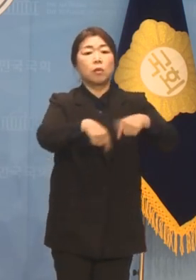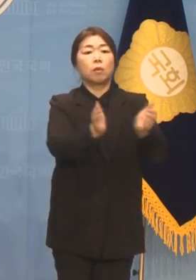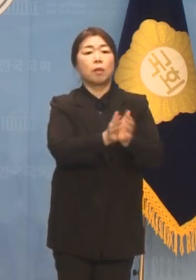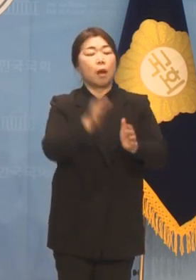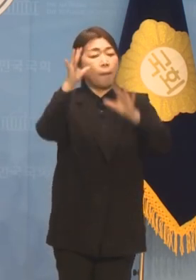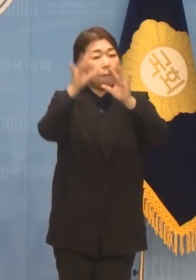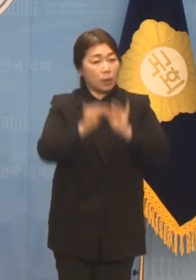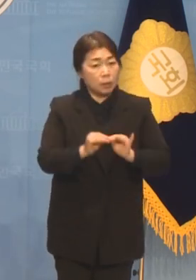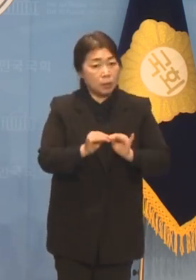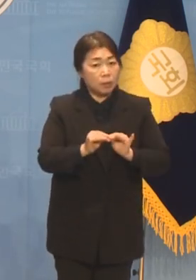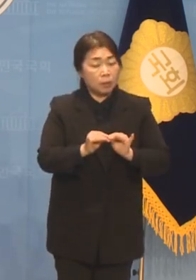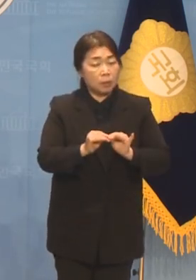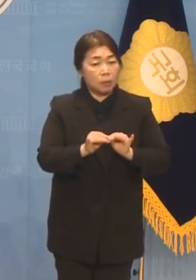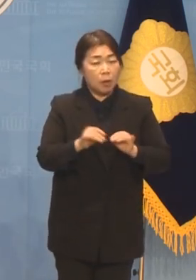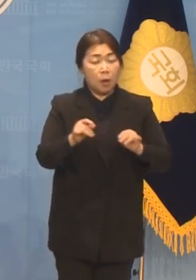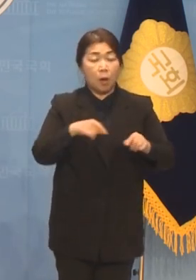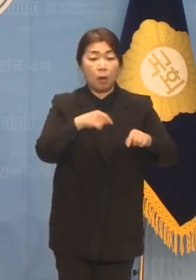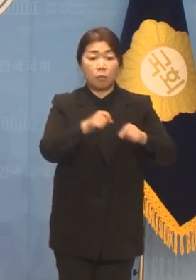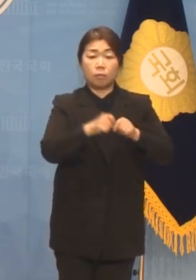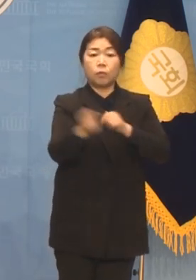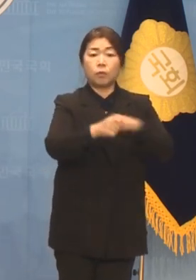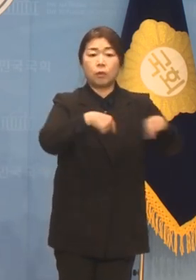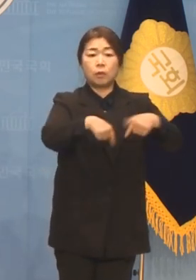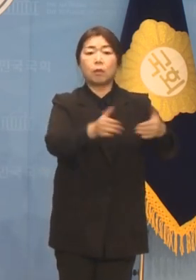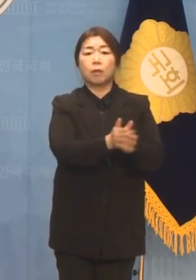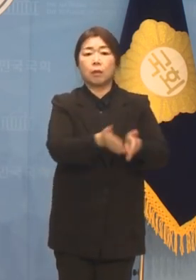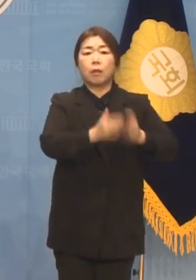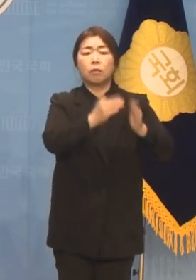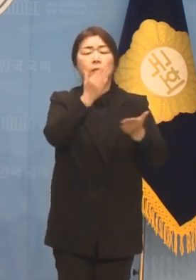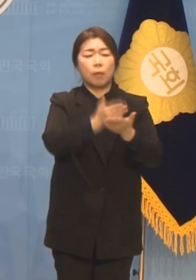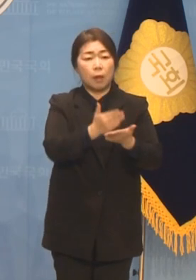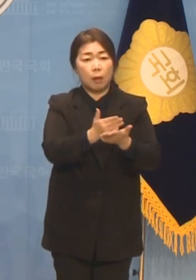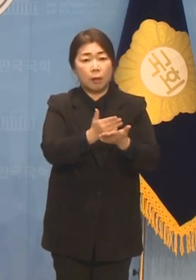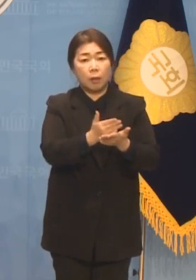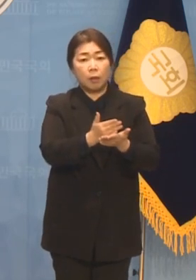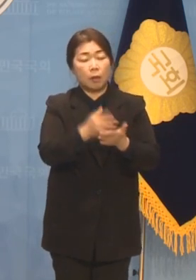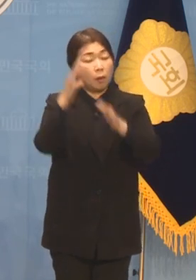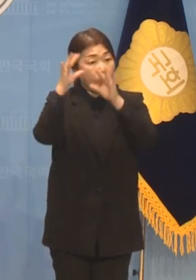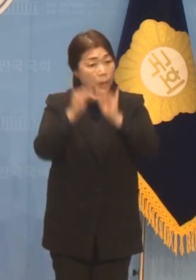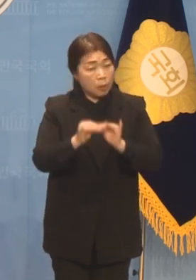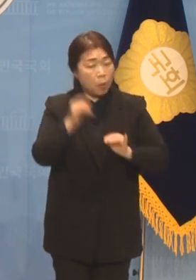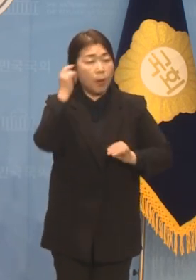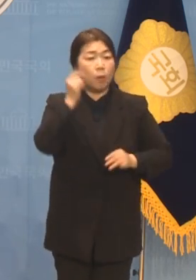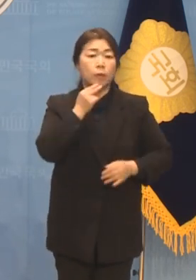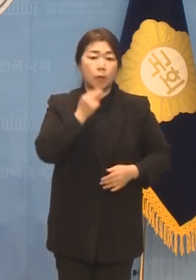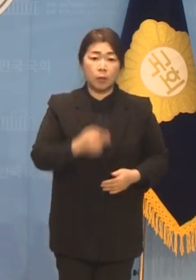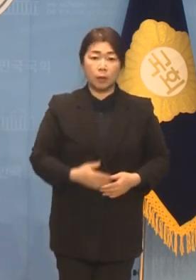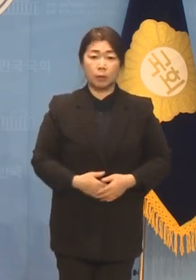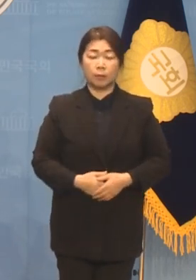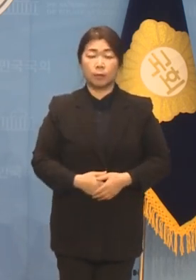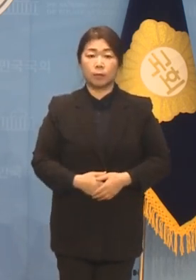동의하지 않습니까? 막무가내도 이런 막무가내가 도대체 어디 있습니까?